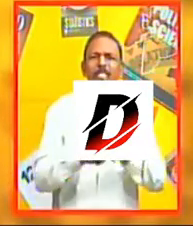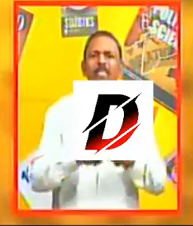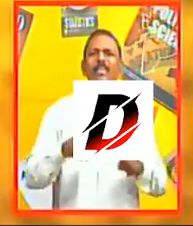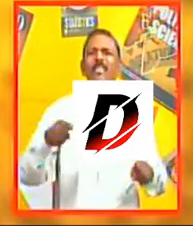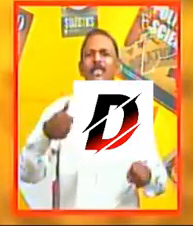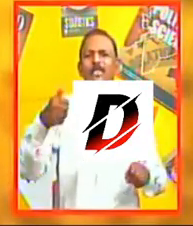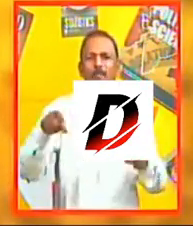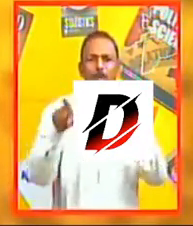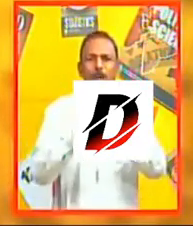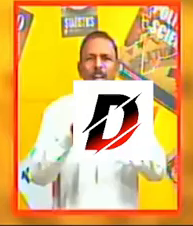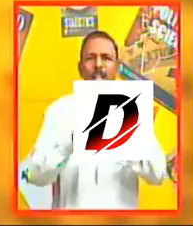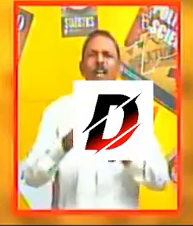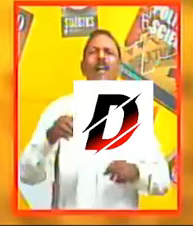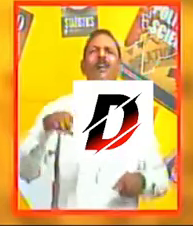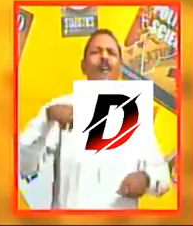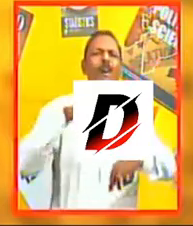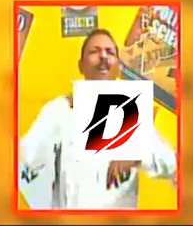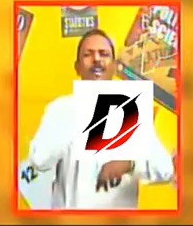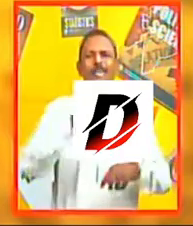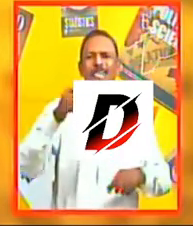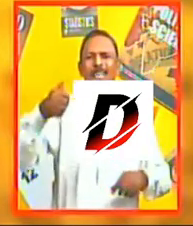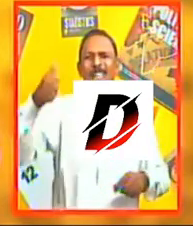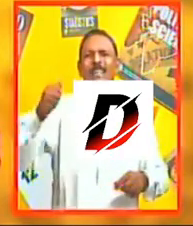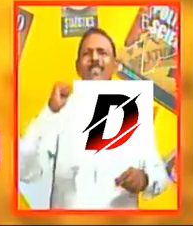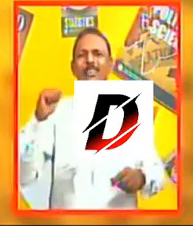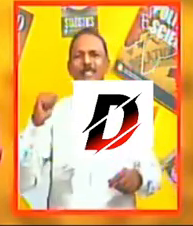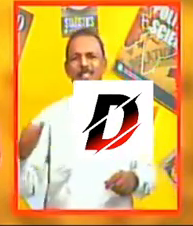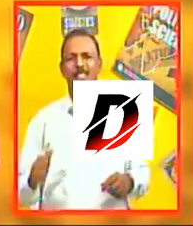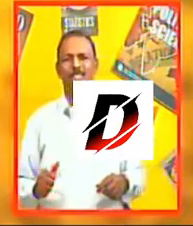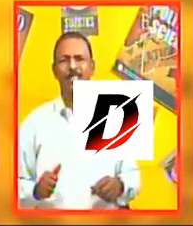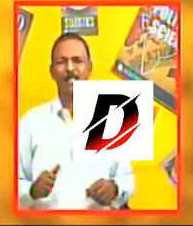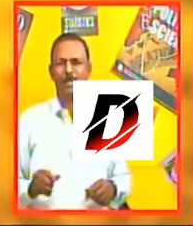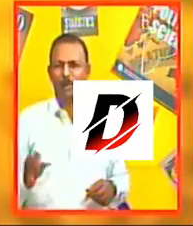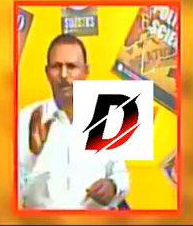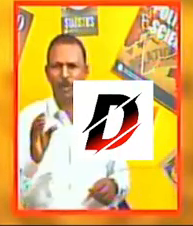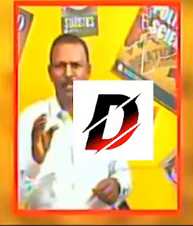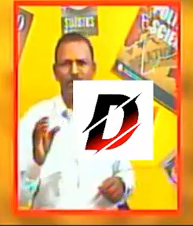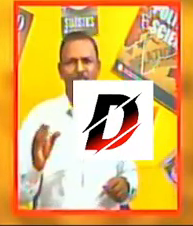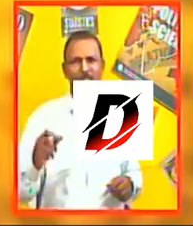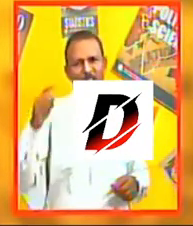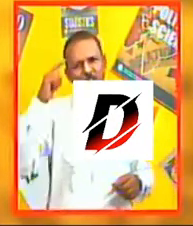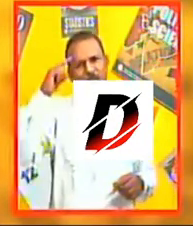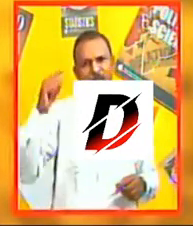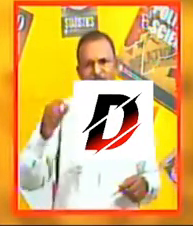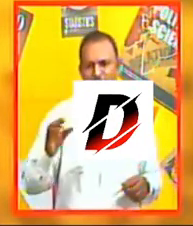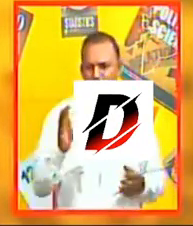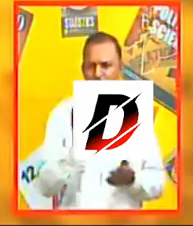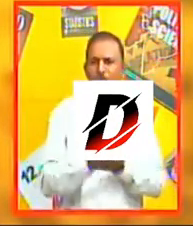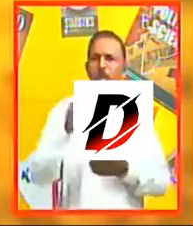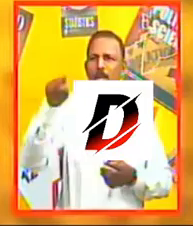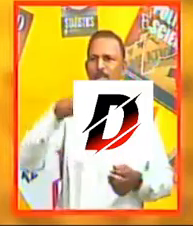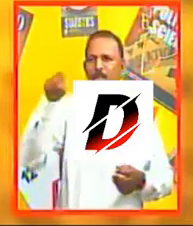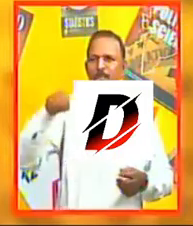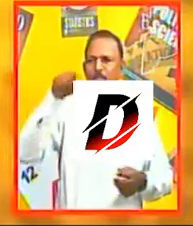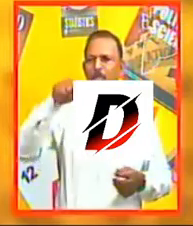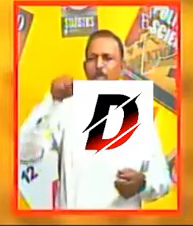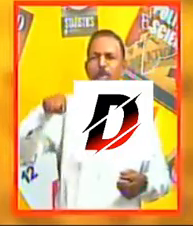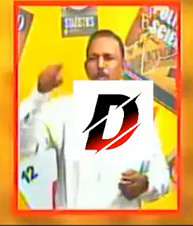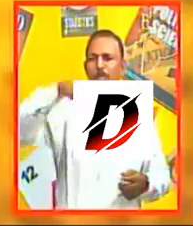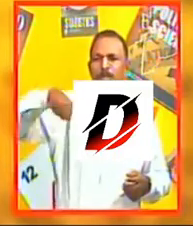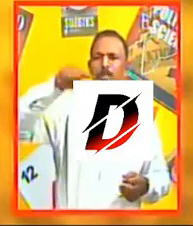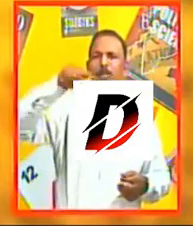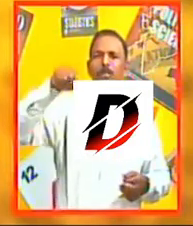சமச்சீர் காலநிலை என்றால் என்ன? இதுதாங்க கேள்வி. புத்தகத்துல உங்களுக்கு தெரியுமான்னு இருக்கும், இம்பார்ட்டன்ட் சிம்பிள் போட்டு குறிச்சு